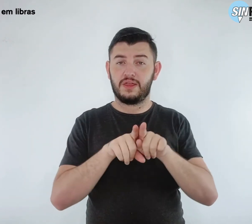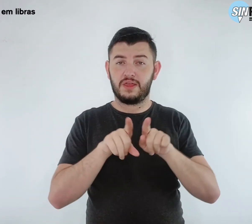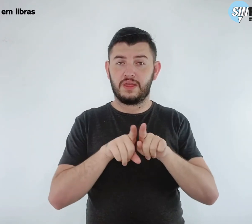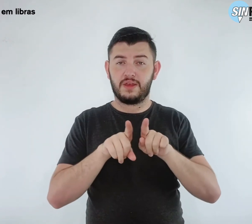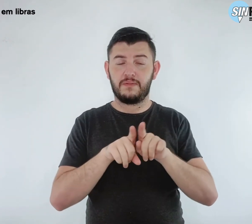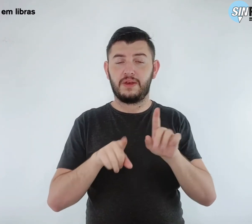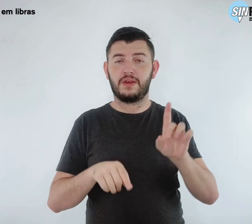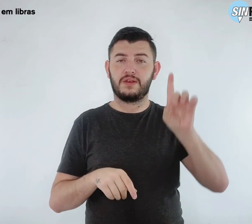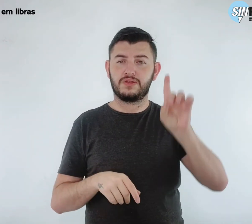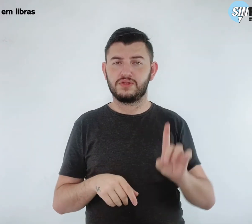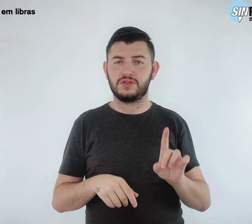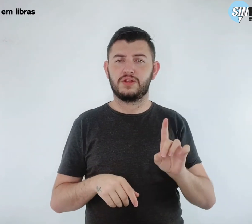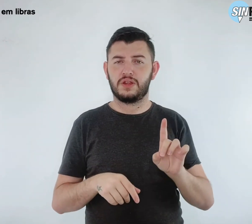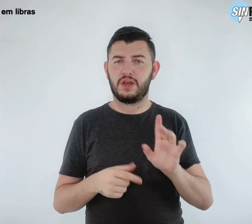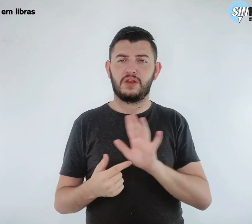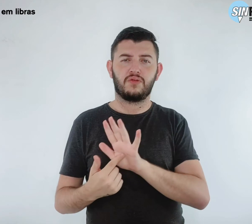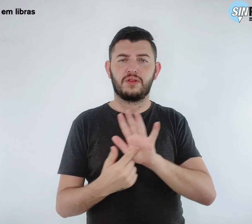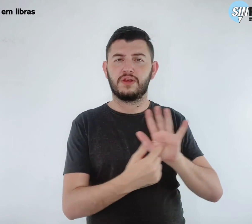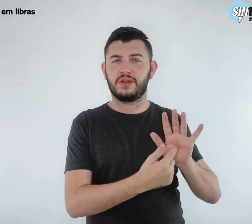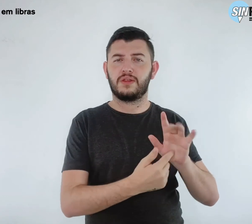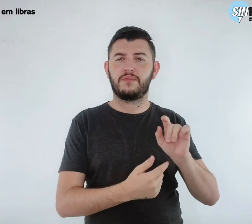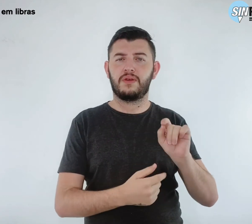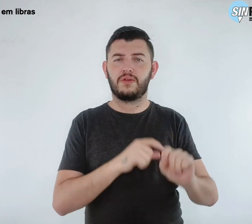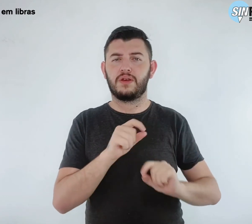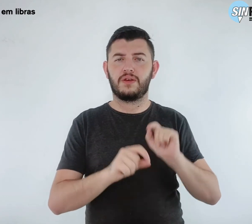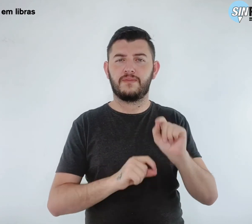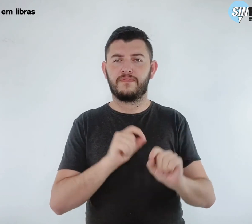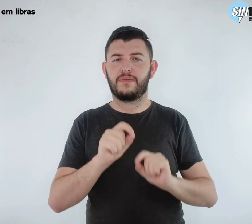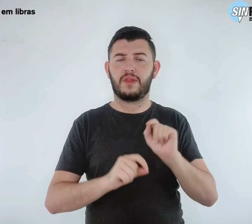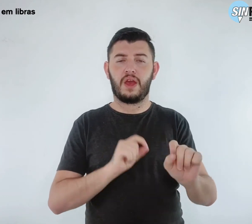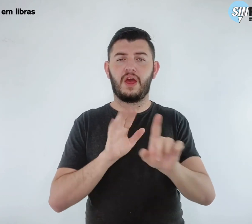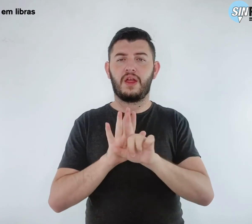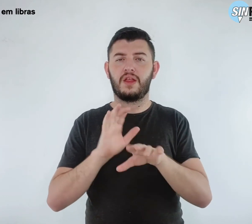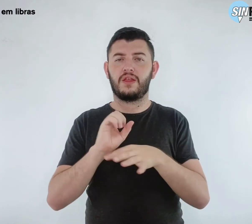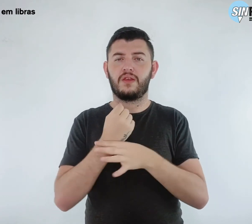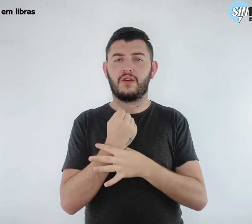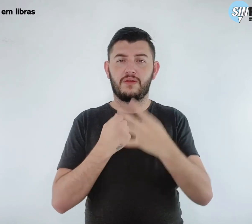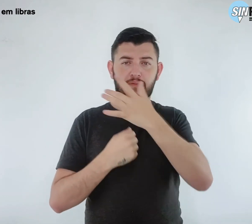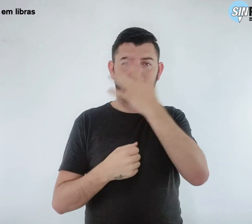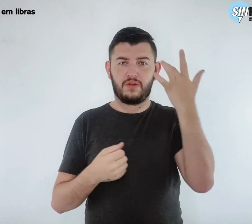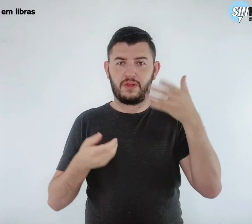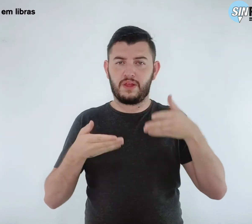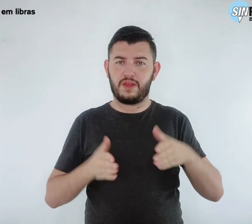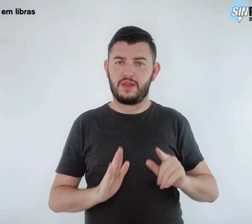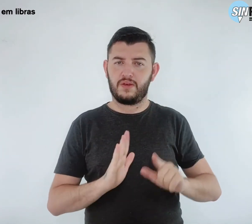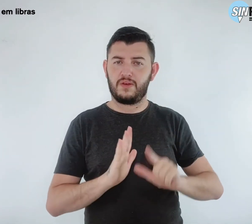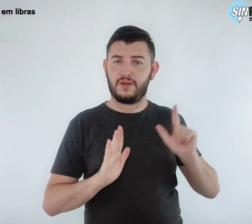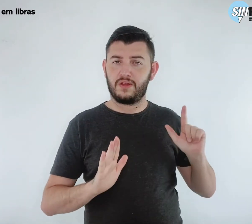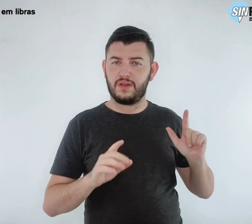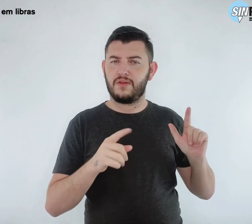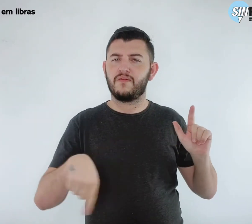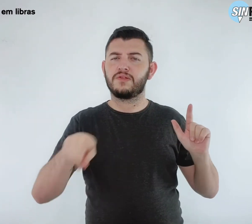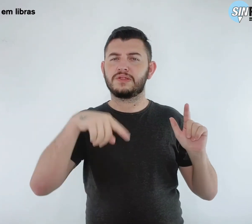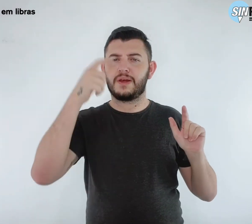propaganda terá direito de exibir a aplicação aos já nascidos. Se você está